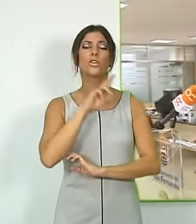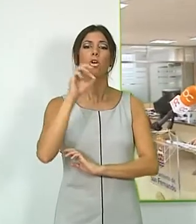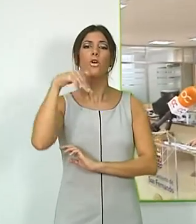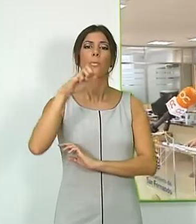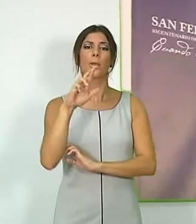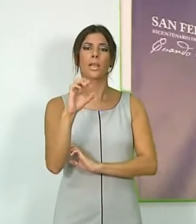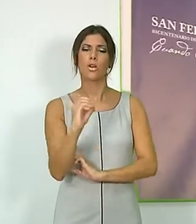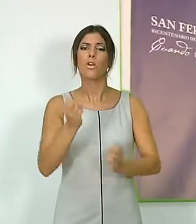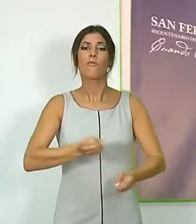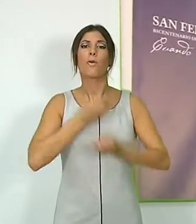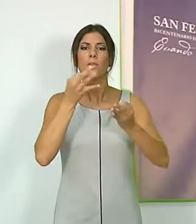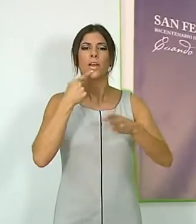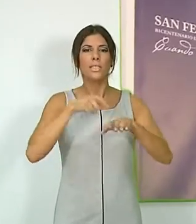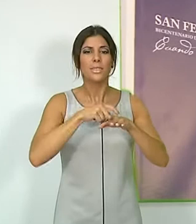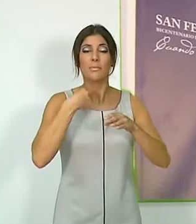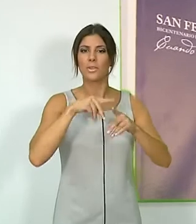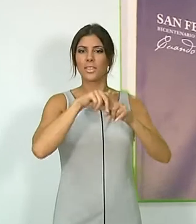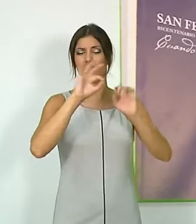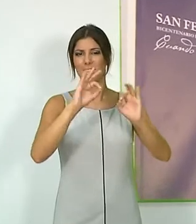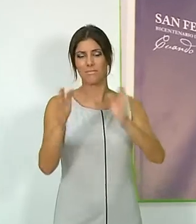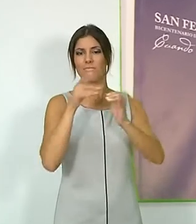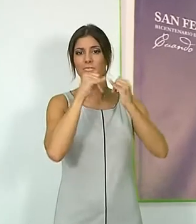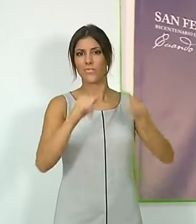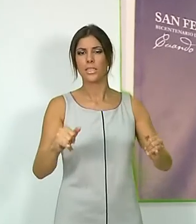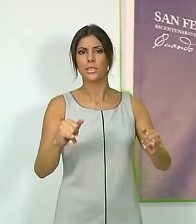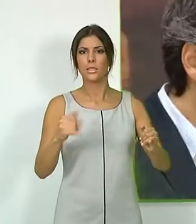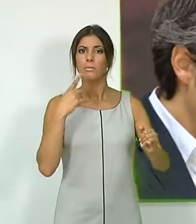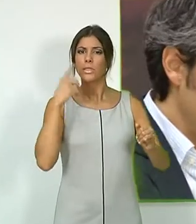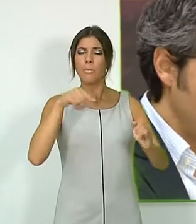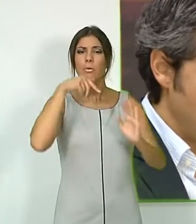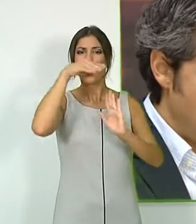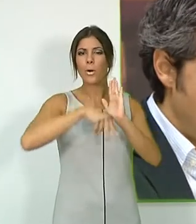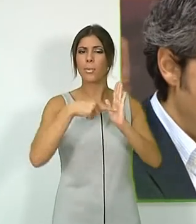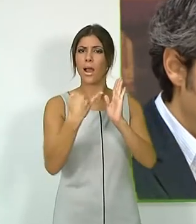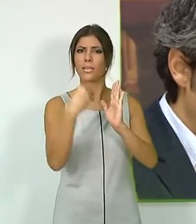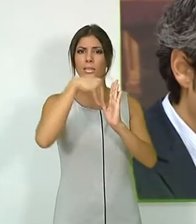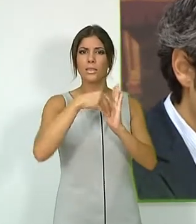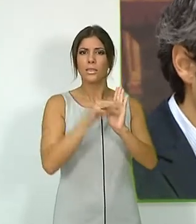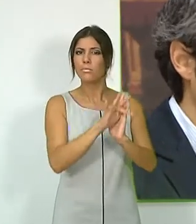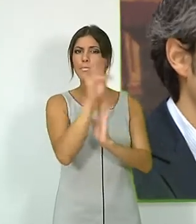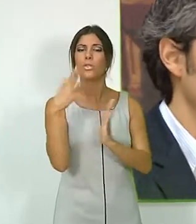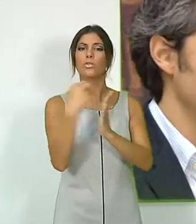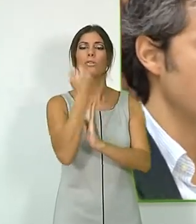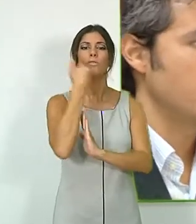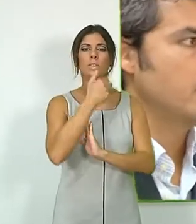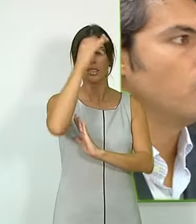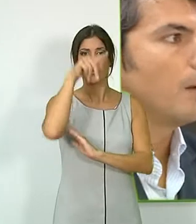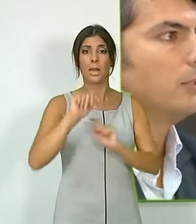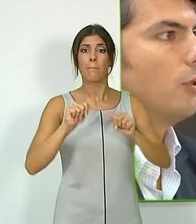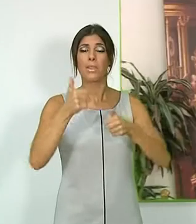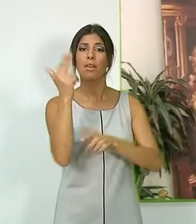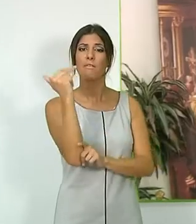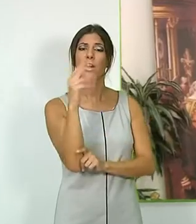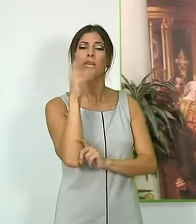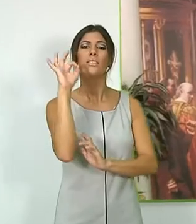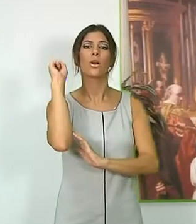Francisco Romero, han informado sobre algunos aspectos de tal celebración. Un completísimo programa al que tendrá lugar durante todo el fin de semana, que